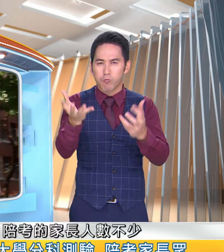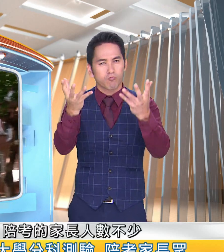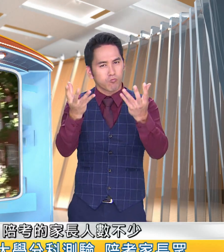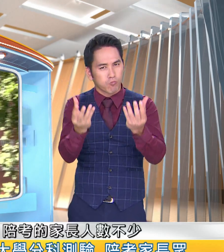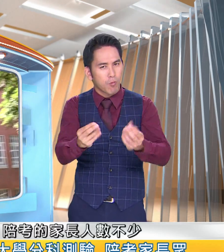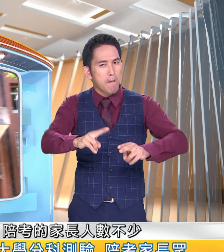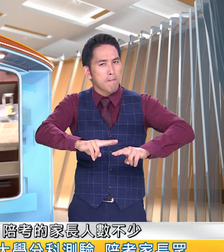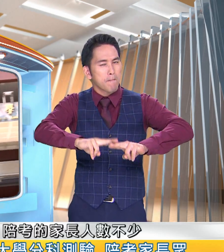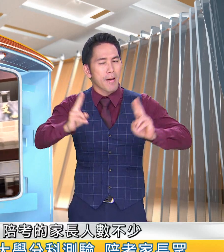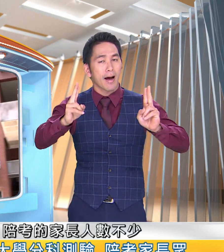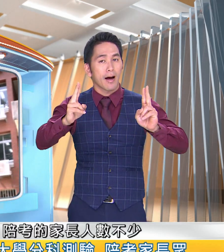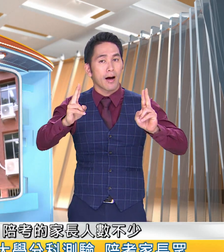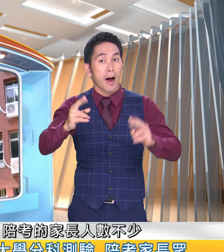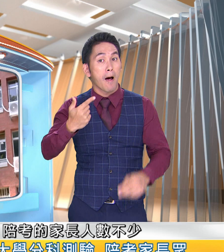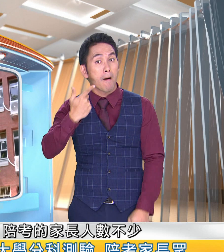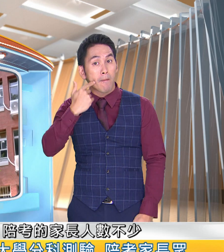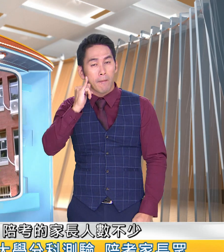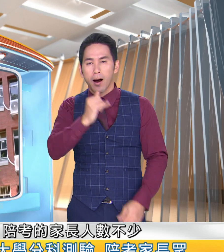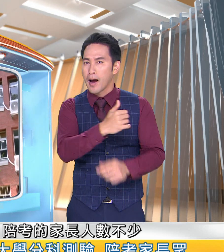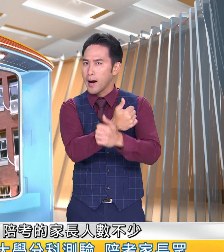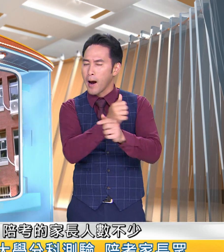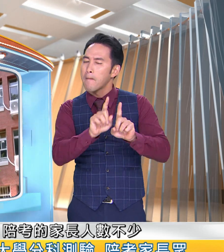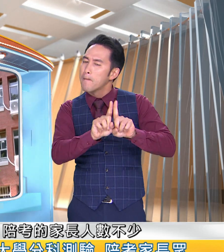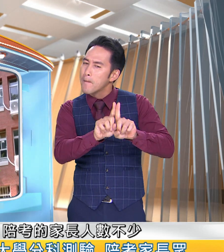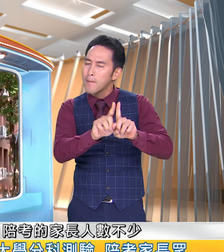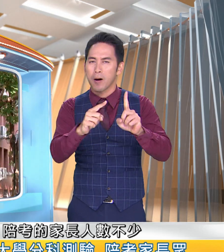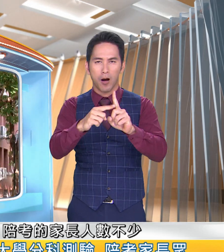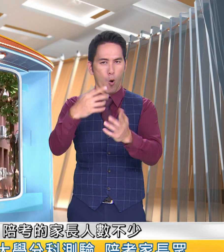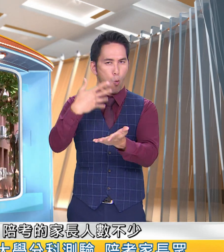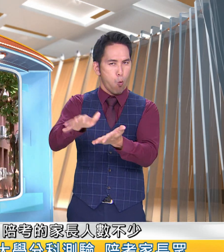封，陪考的家长人数不少。